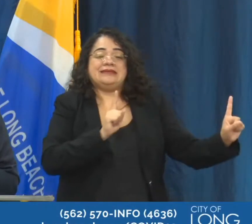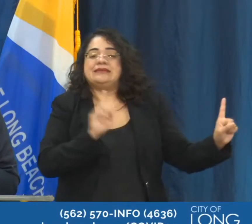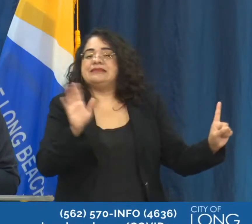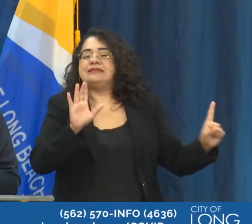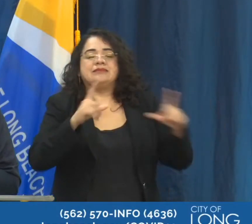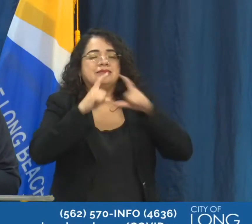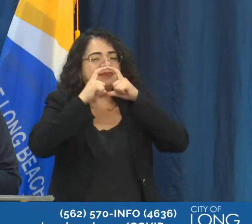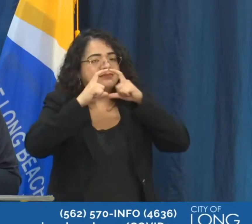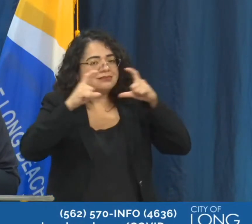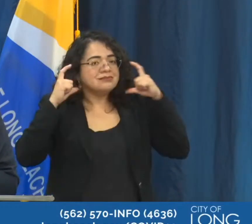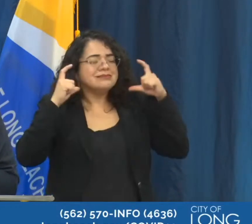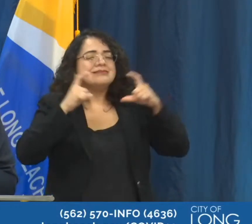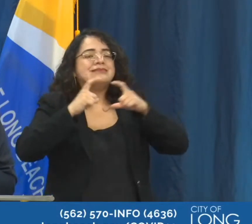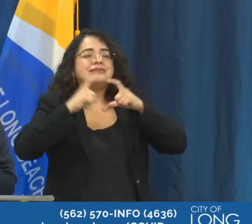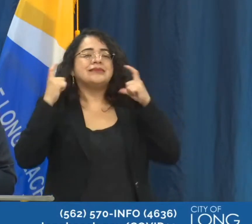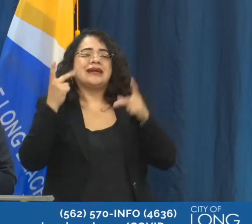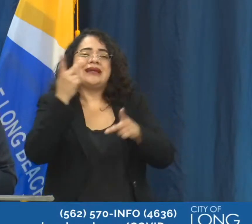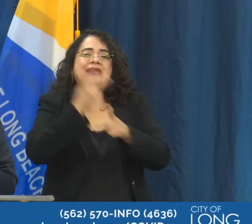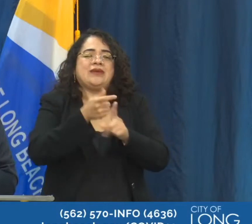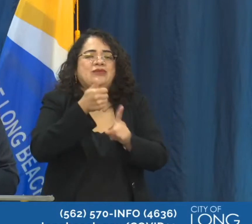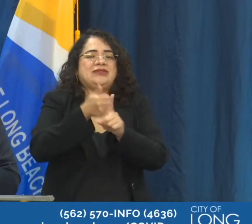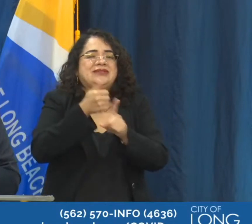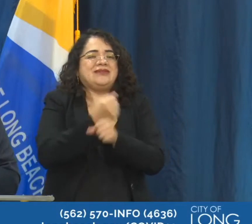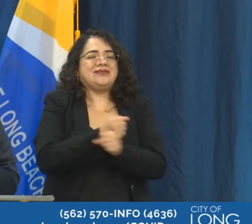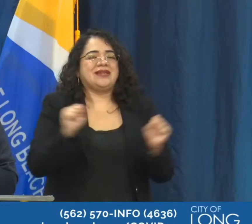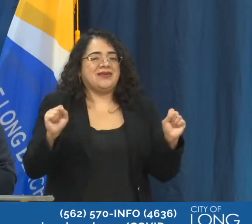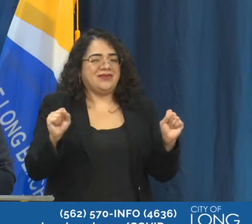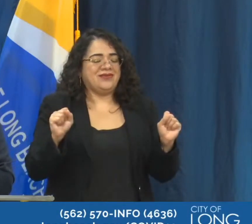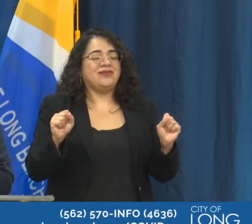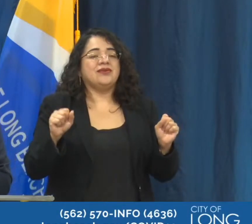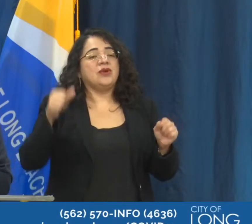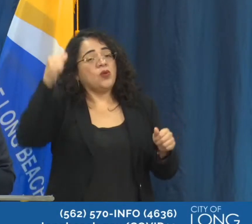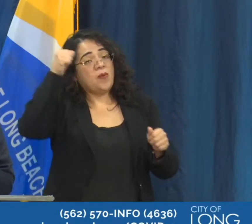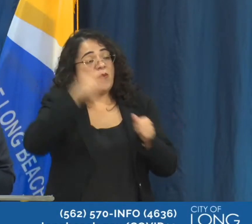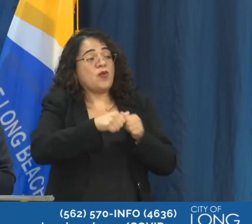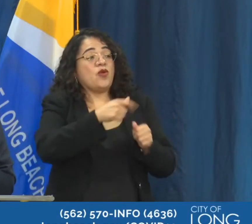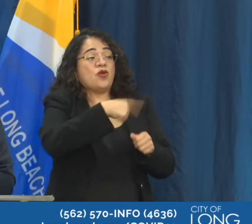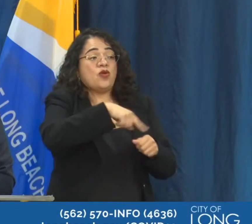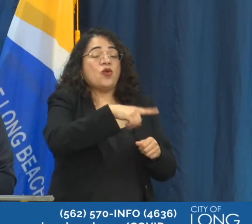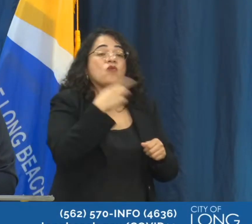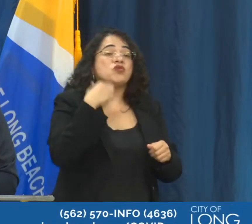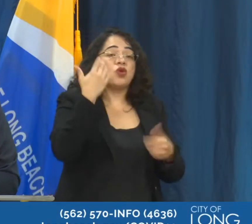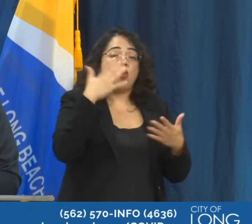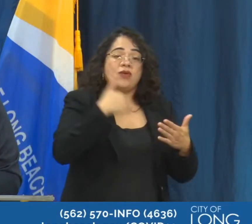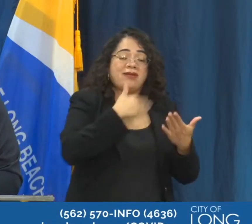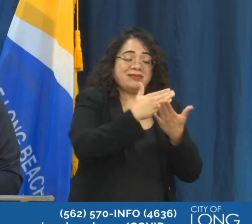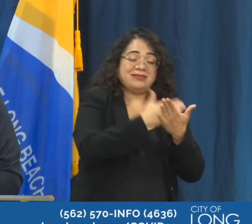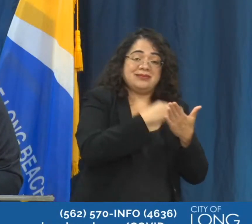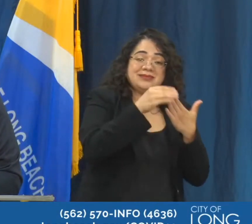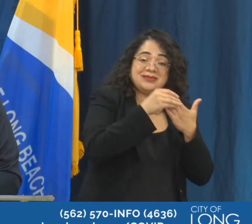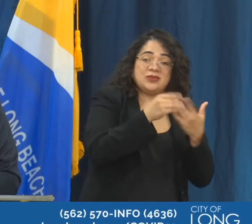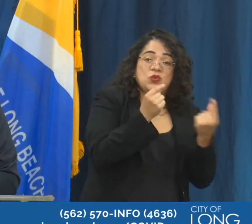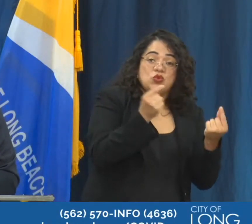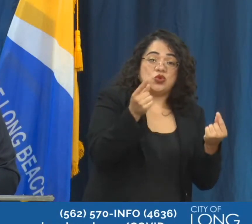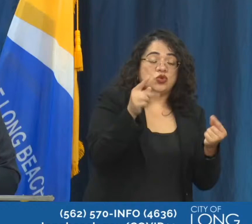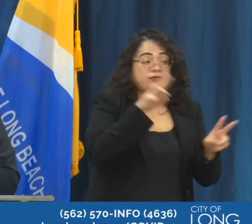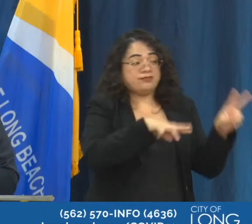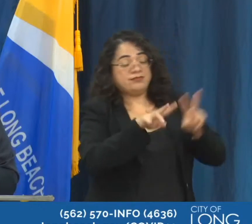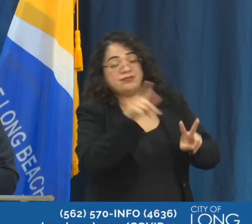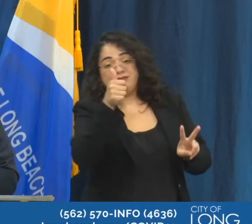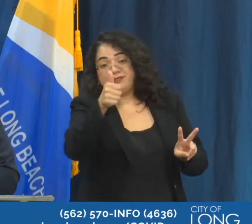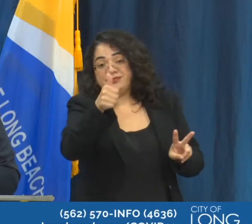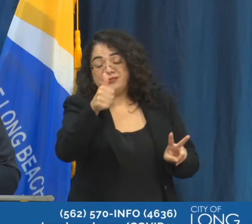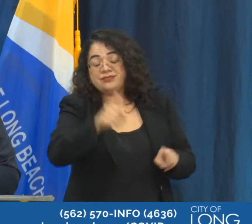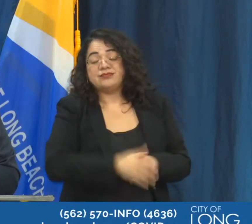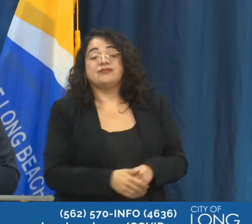importante y requerido seguir usando las coberturas ciertas personas si están extintas de usar protectores esos son